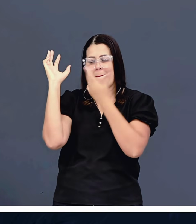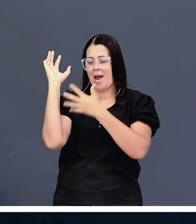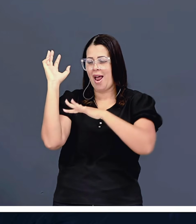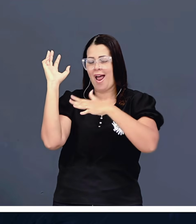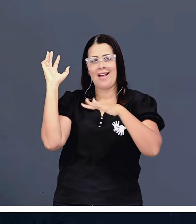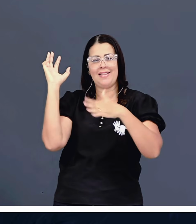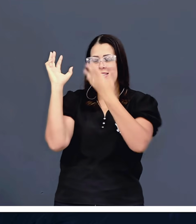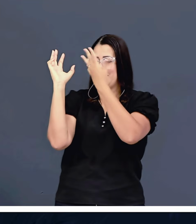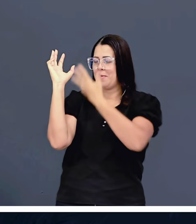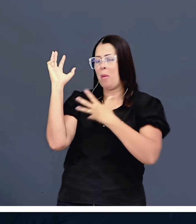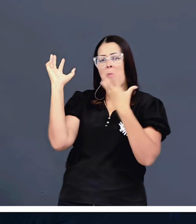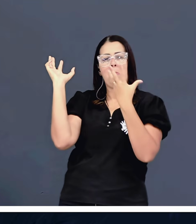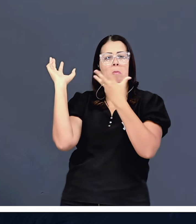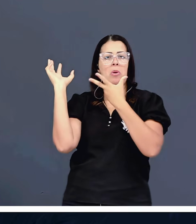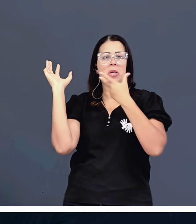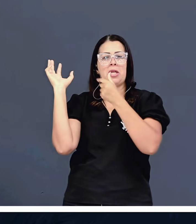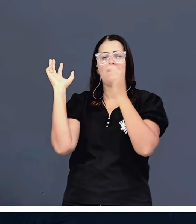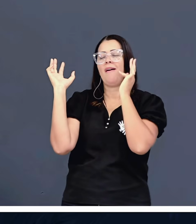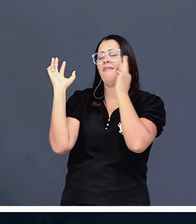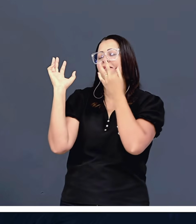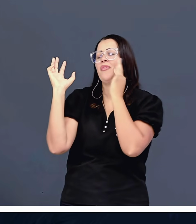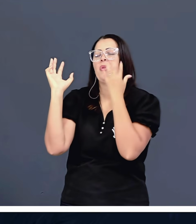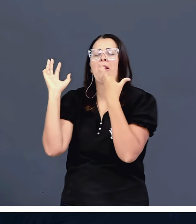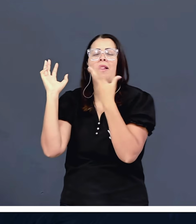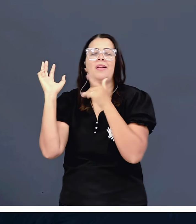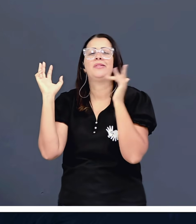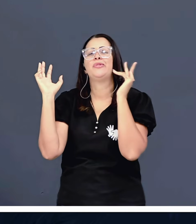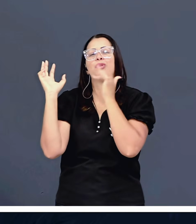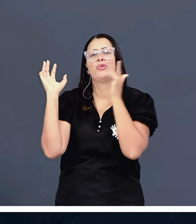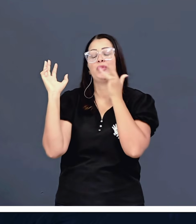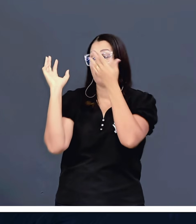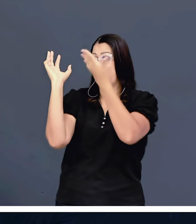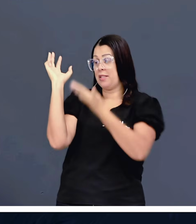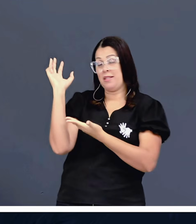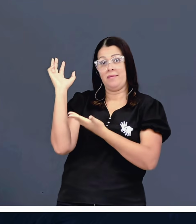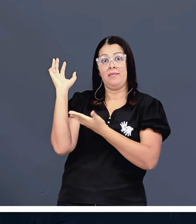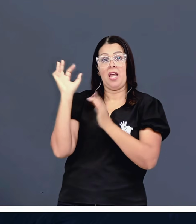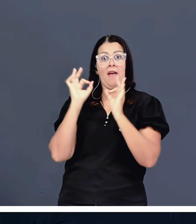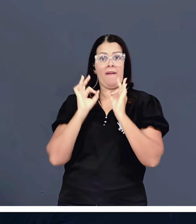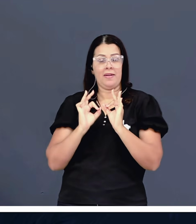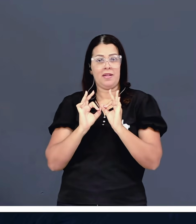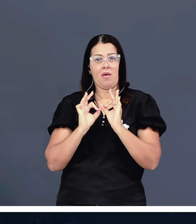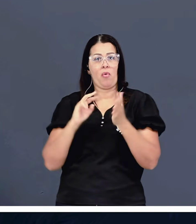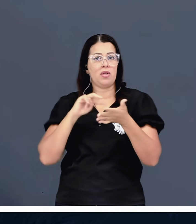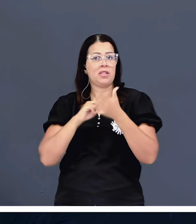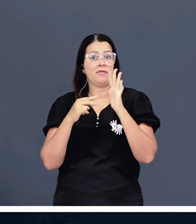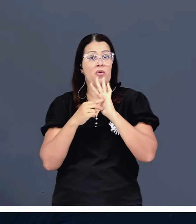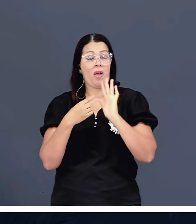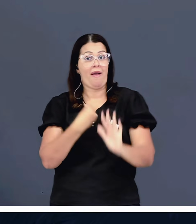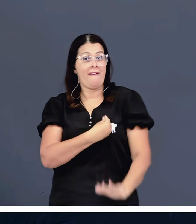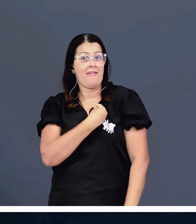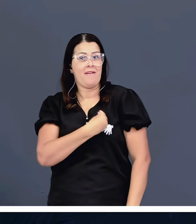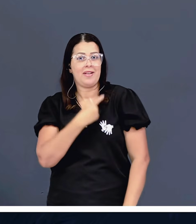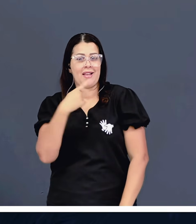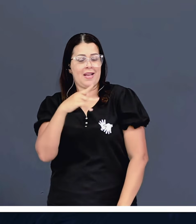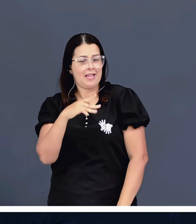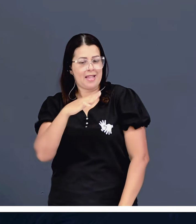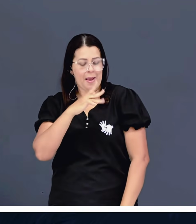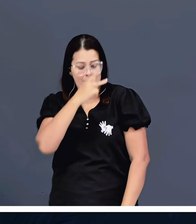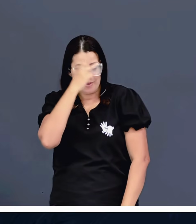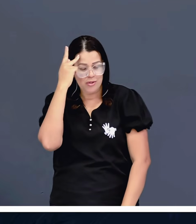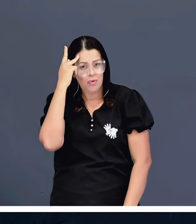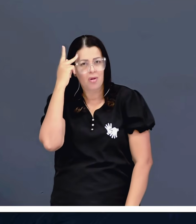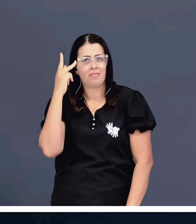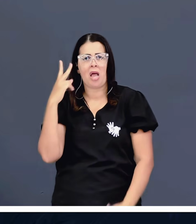sempre viçosa, né? Fruto no tempo certo. Isso quer dizer, na vida dessa pessoa, nada acontece nem